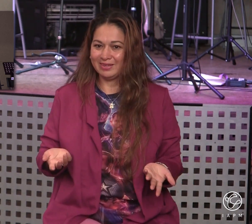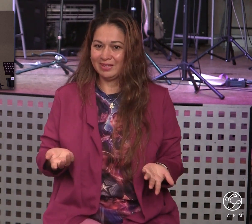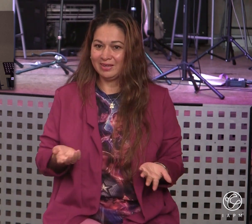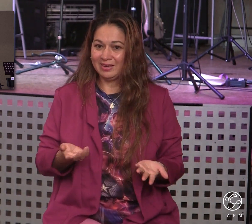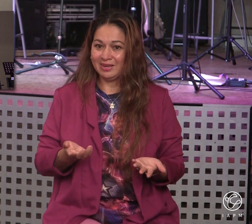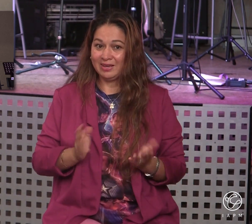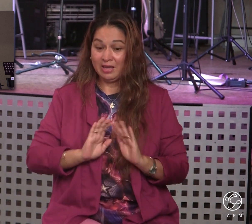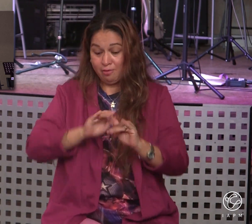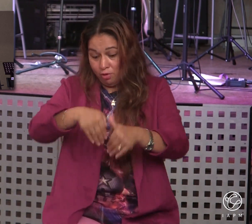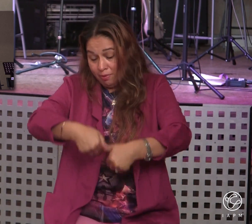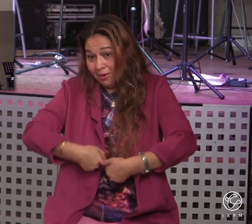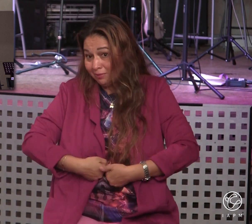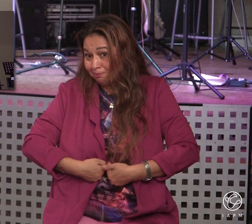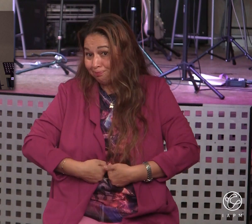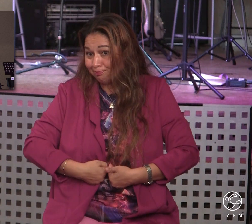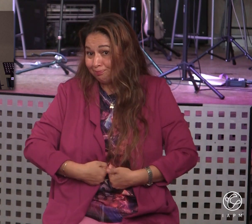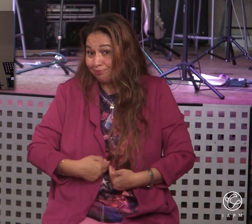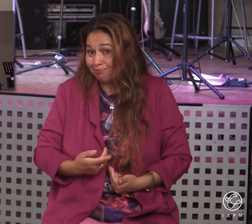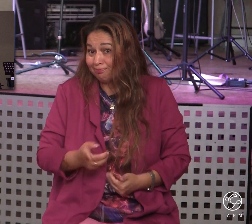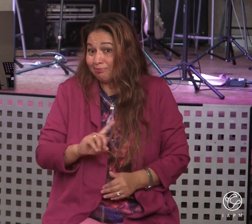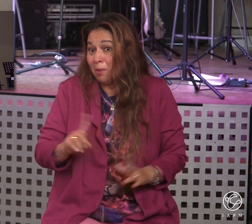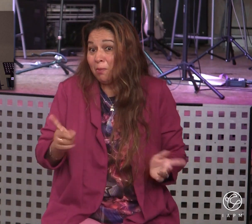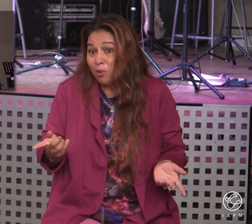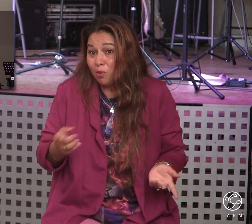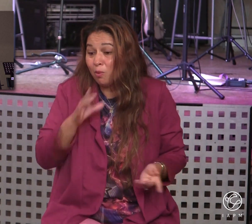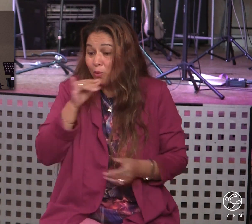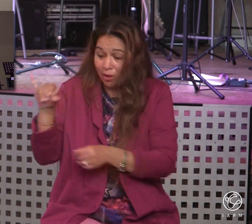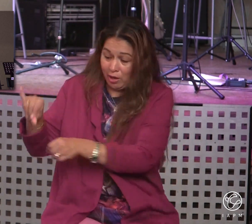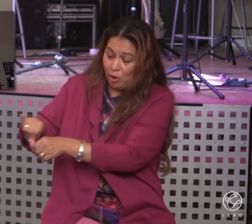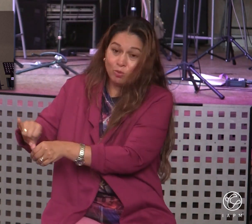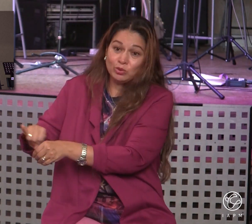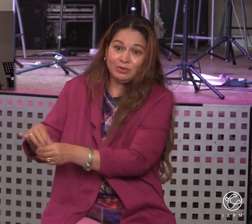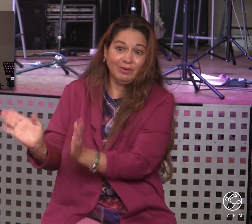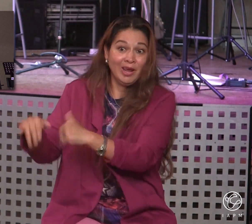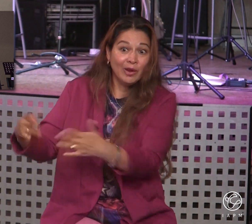probablemente antes de enviarlos,